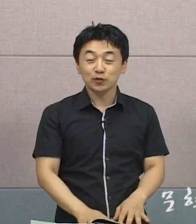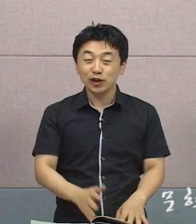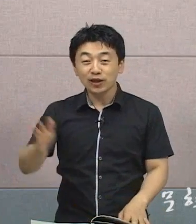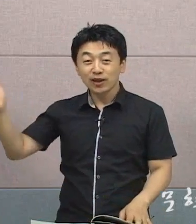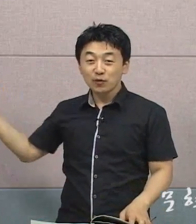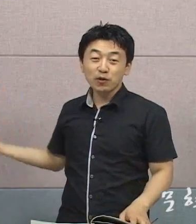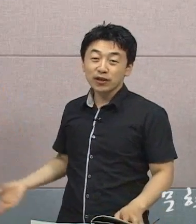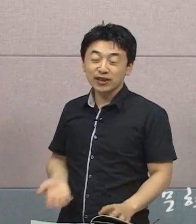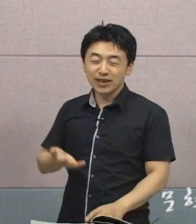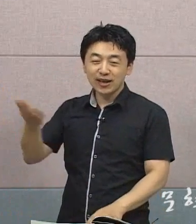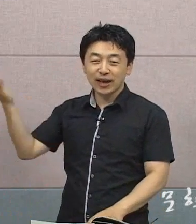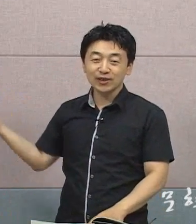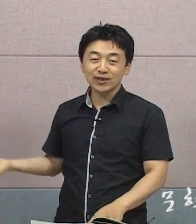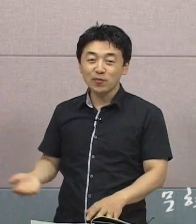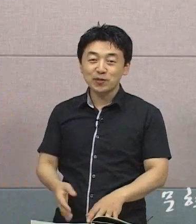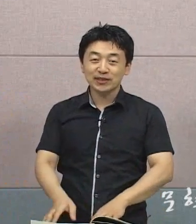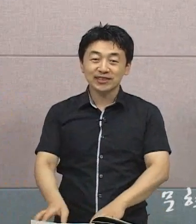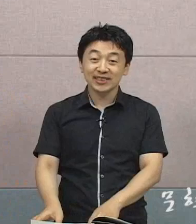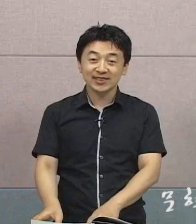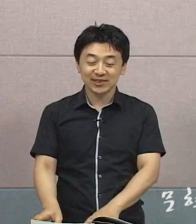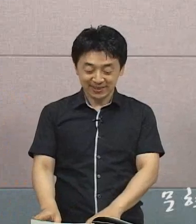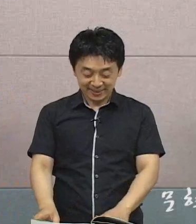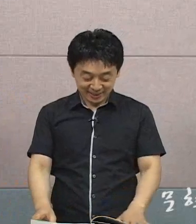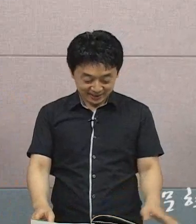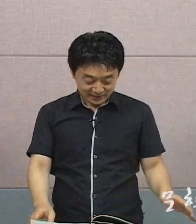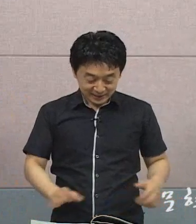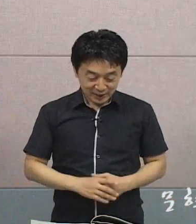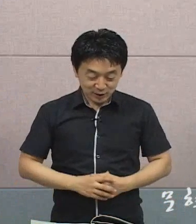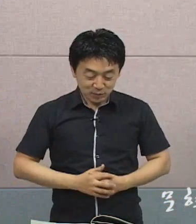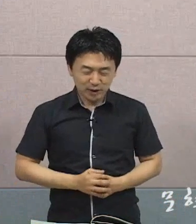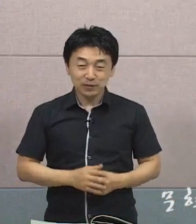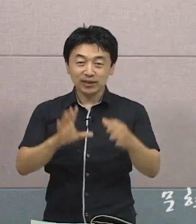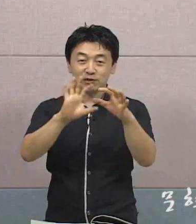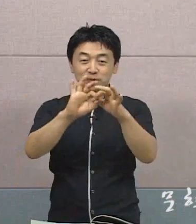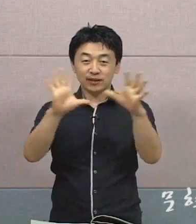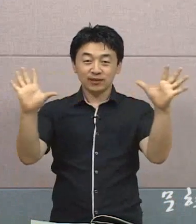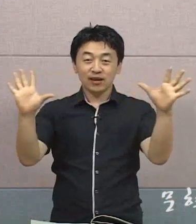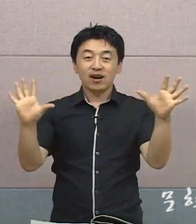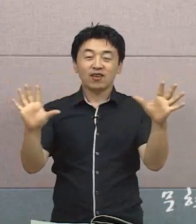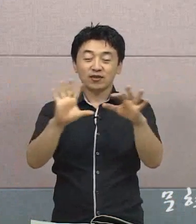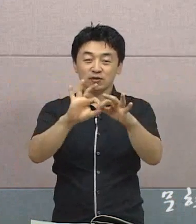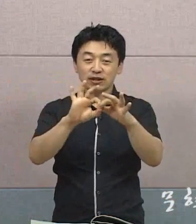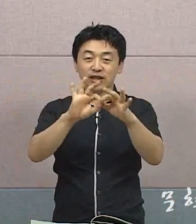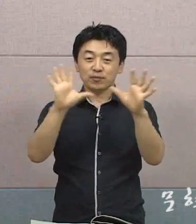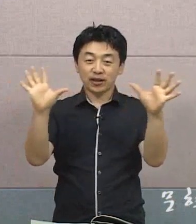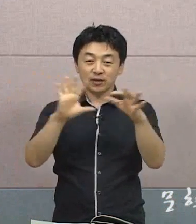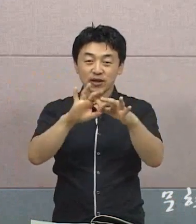뒤에 외워야 할 단어들이 엄청 많이 등장을 하거든요. 네, 자 16페이지입니다. 상관없다. 관계없다.